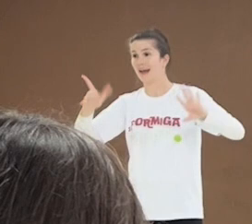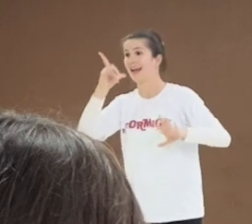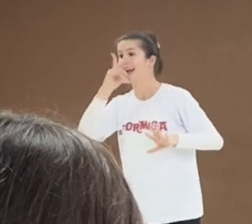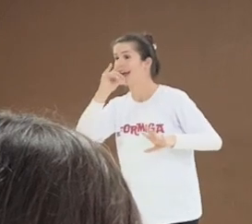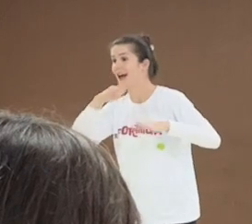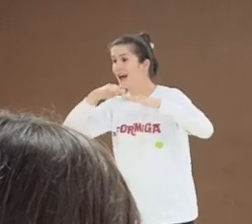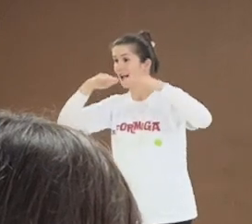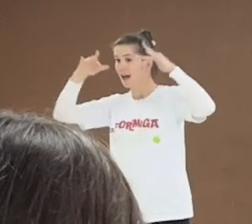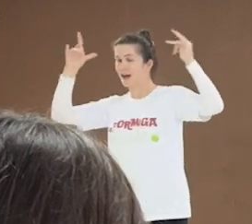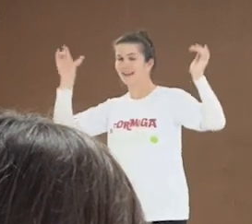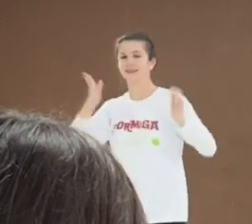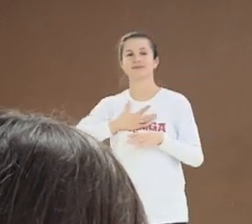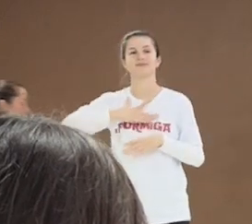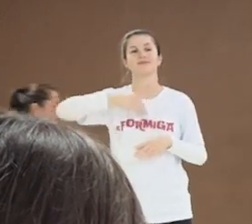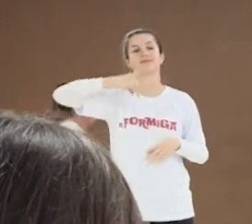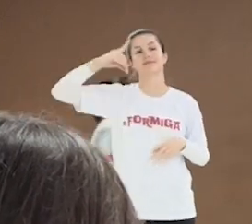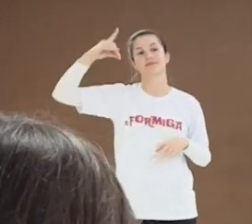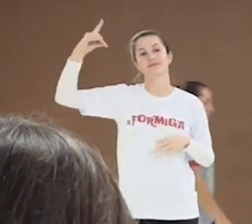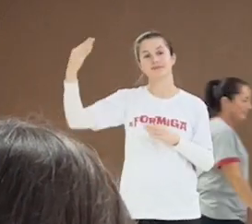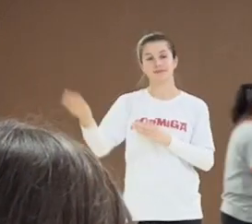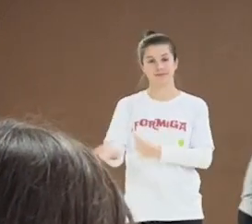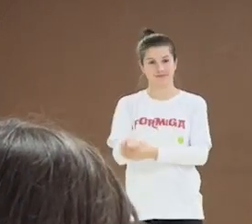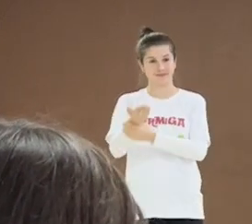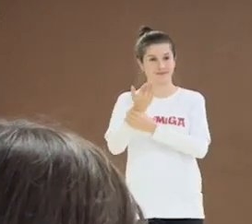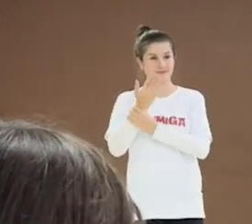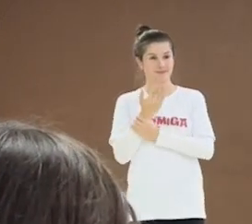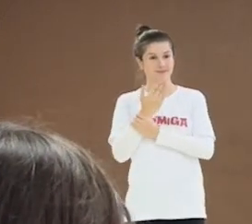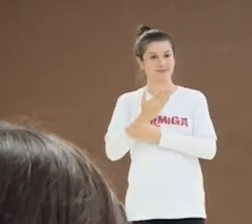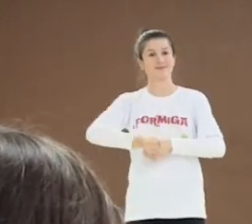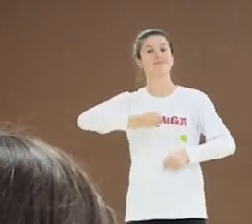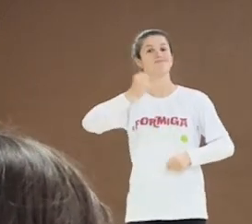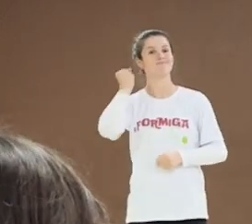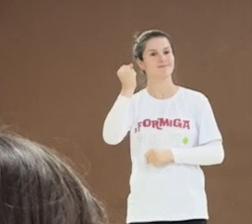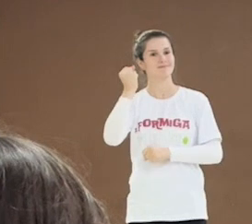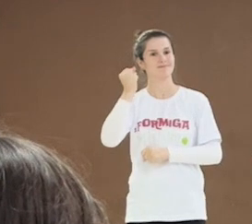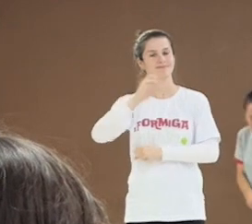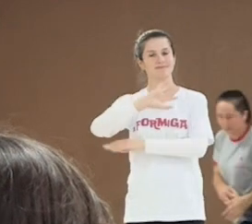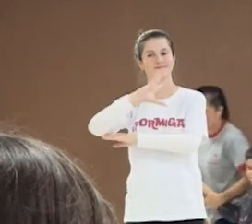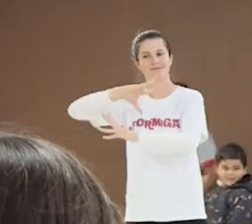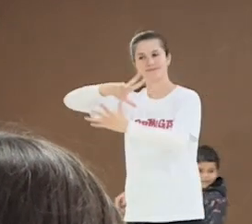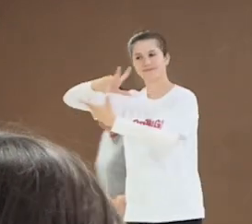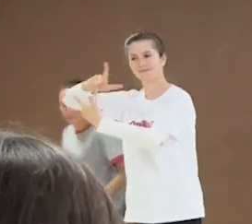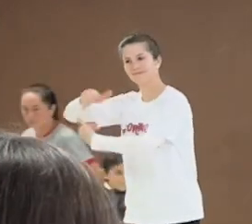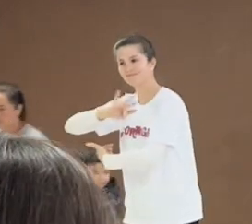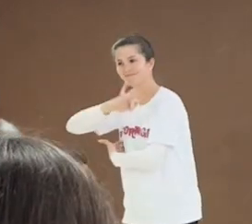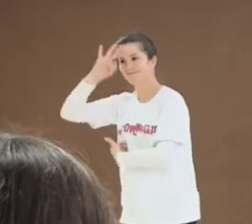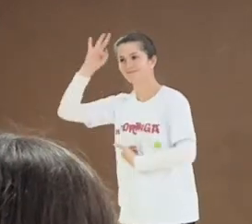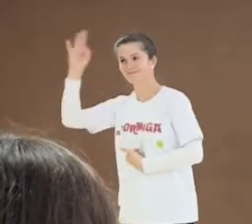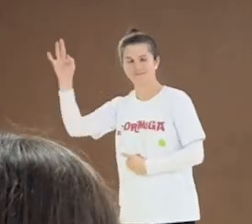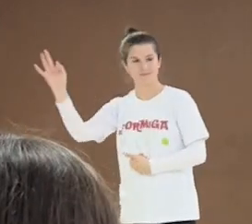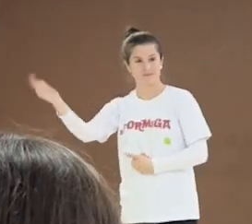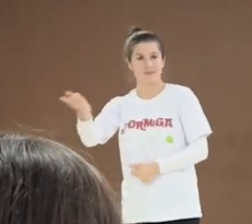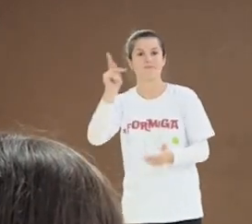enchentes. Mas Deus vai nos dar força e vamos conseguir reconstruir o nosso planeta. Eu tenho fé. É verdade, minha